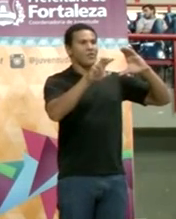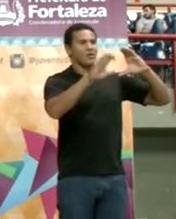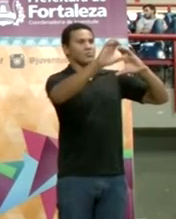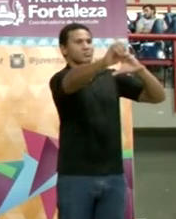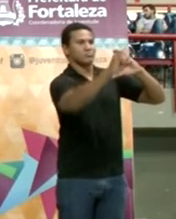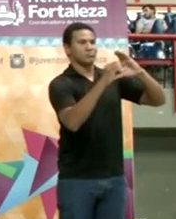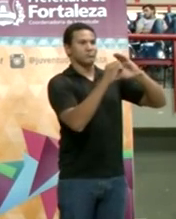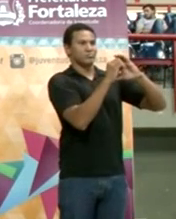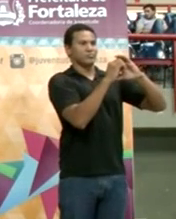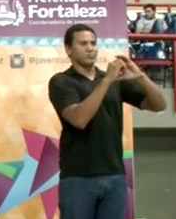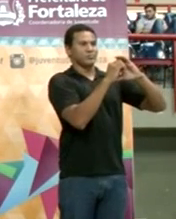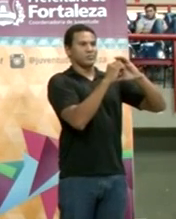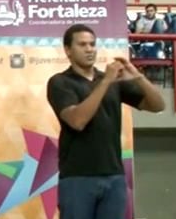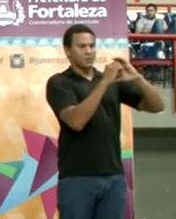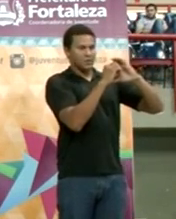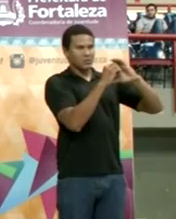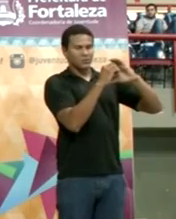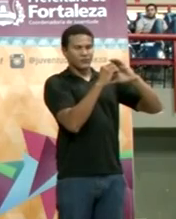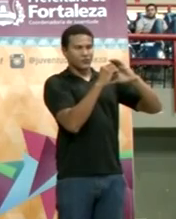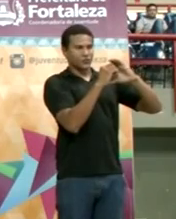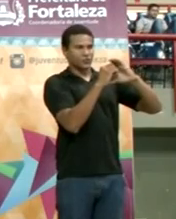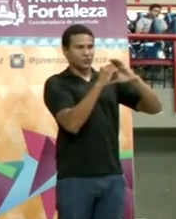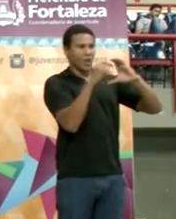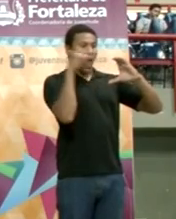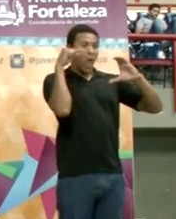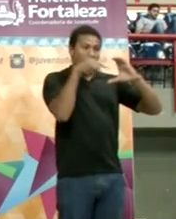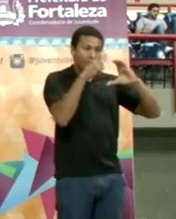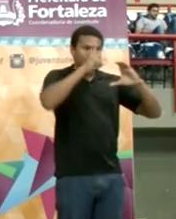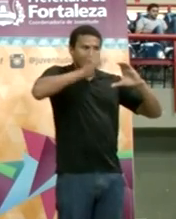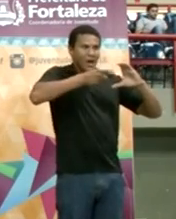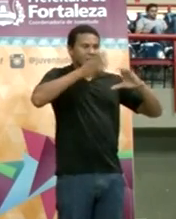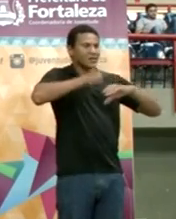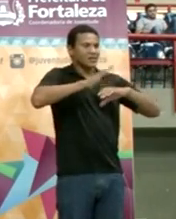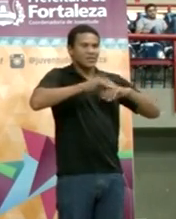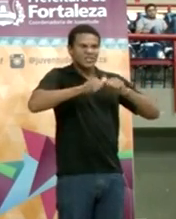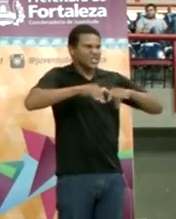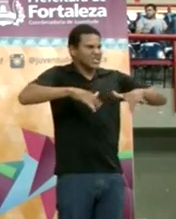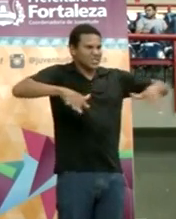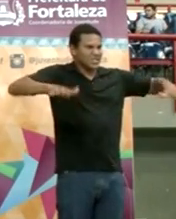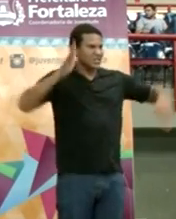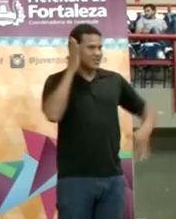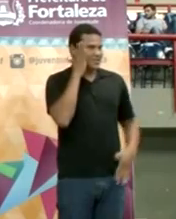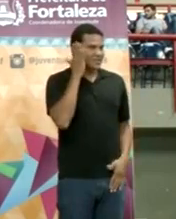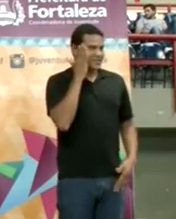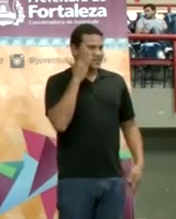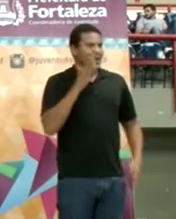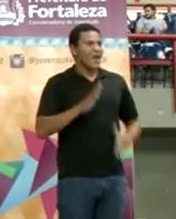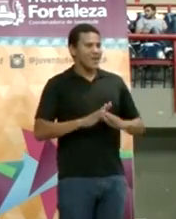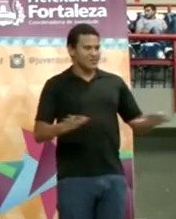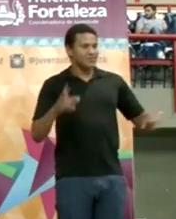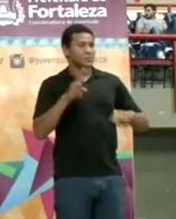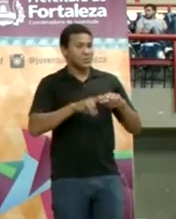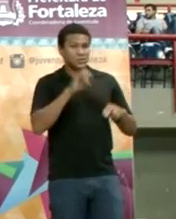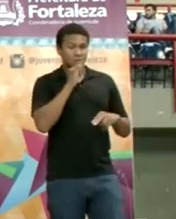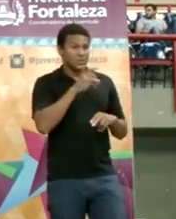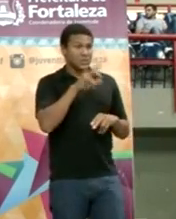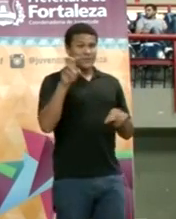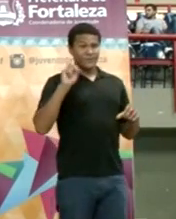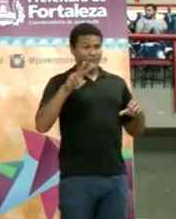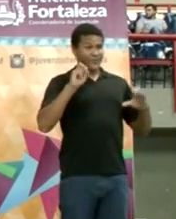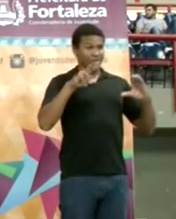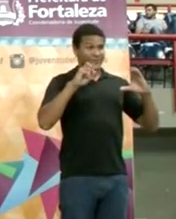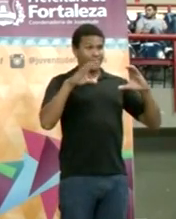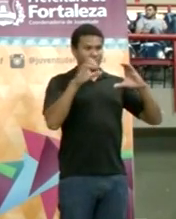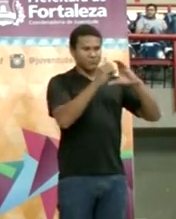combater vírus. Aí as pessoas perguntam assim, por que a doença viral é incurável, pessoal? Porque o vírus, quando ele invade a tua célula, ele